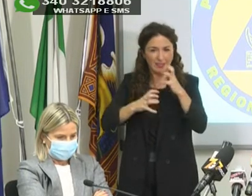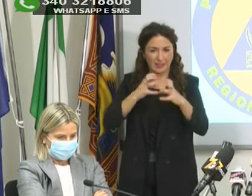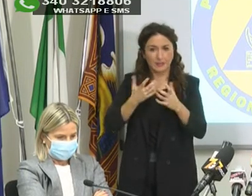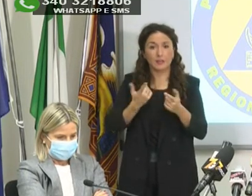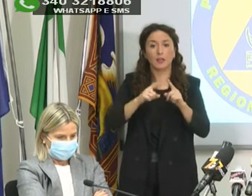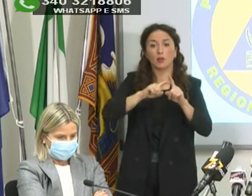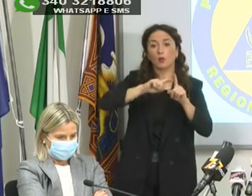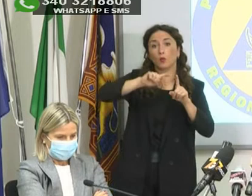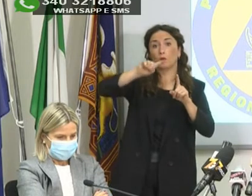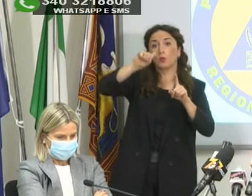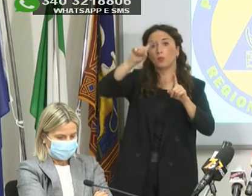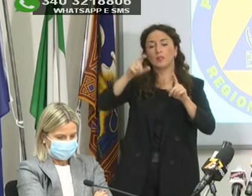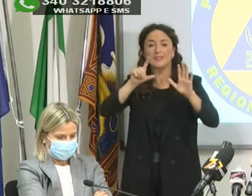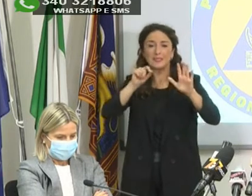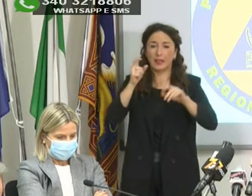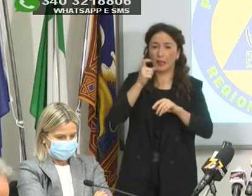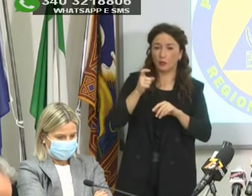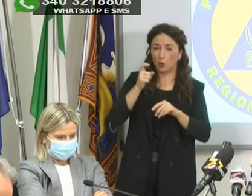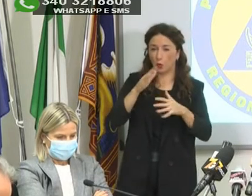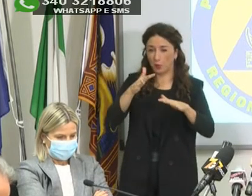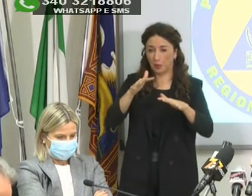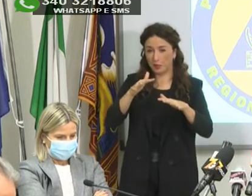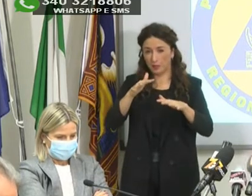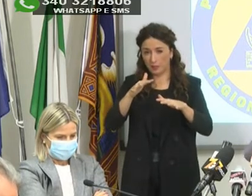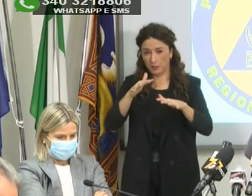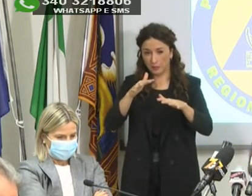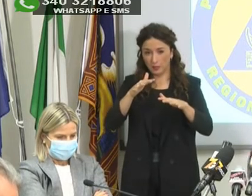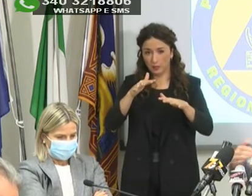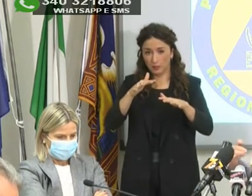conferma di 60 giorni, 70 giorni, come di solito ha